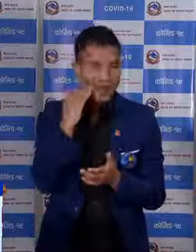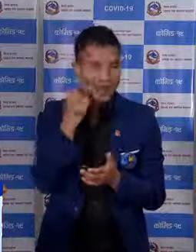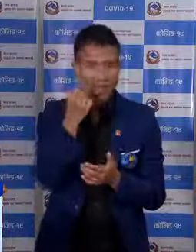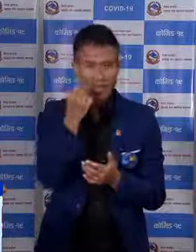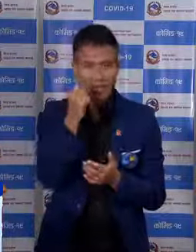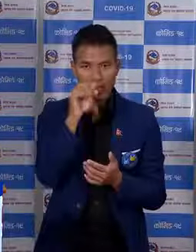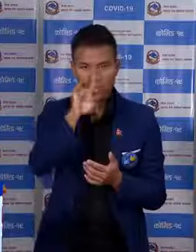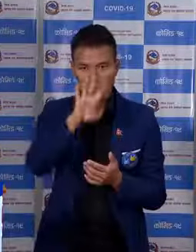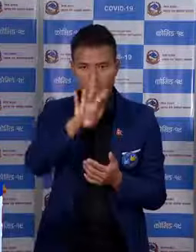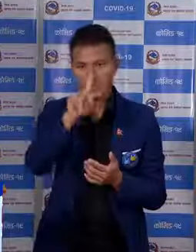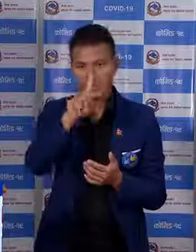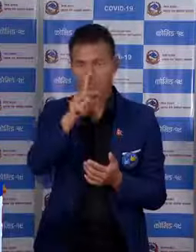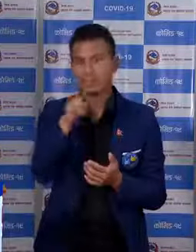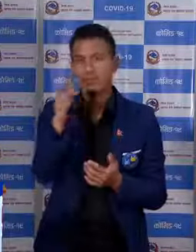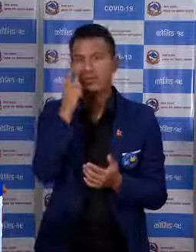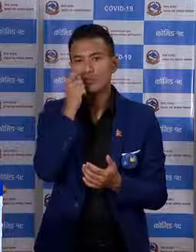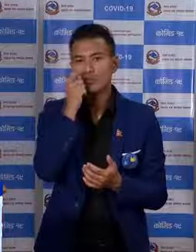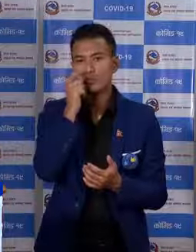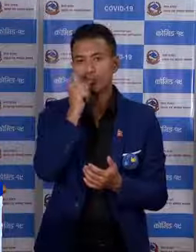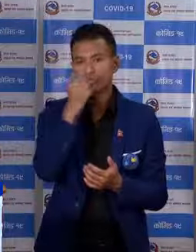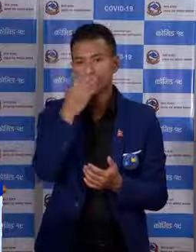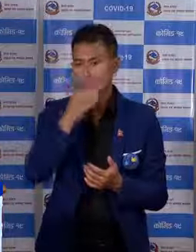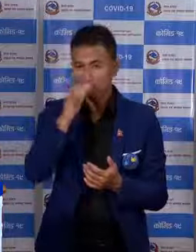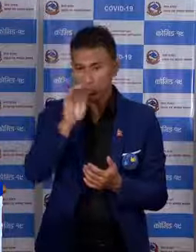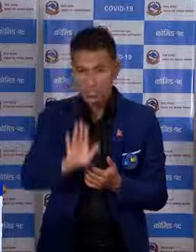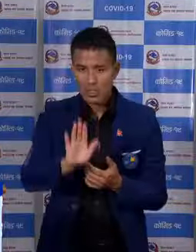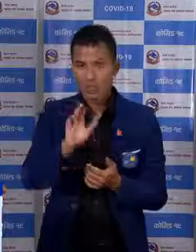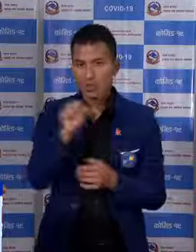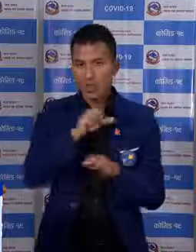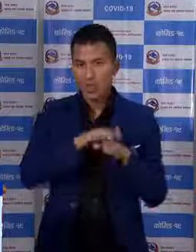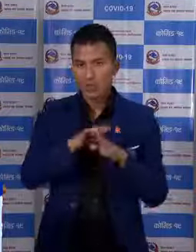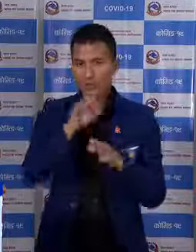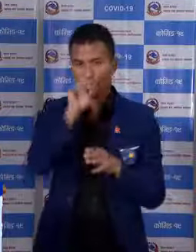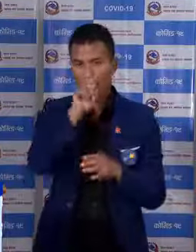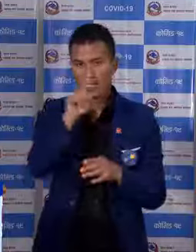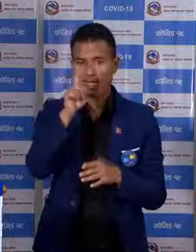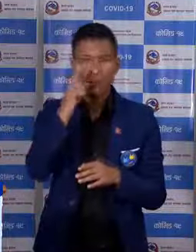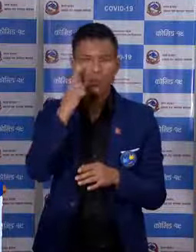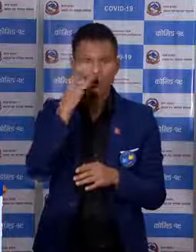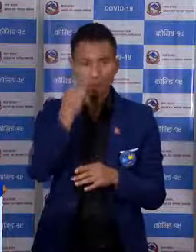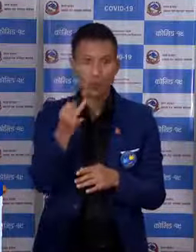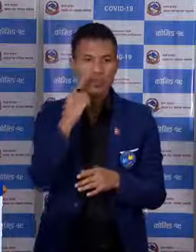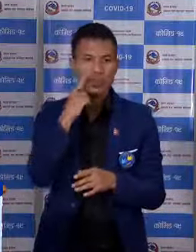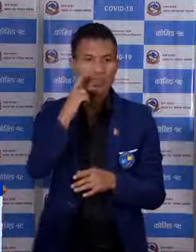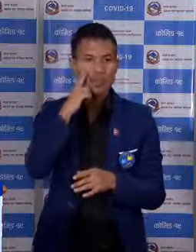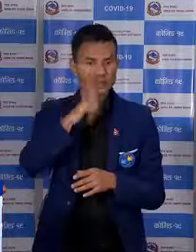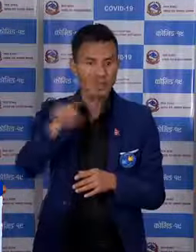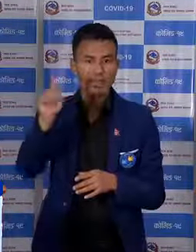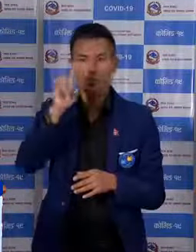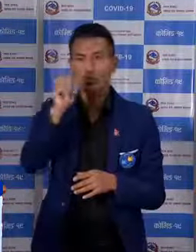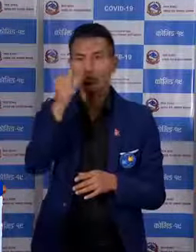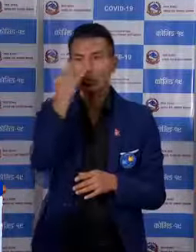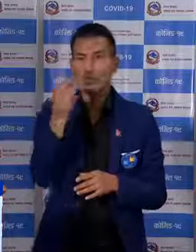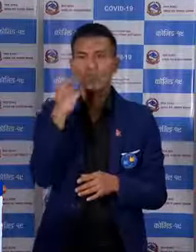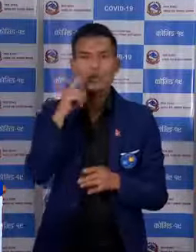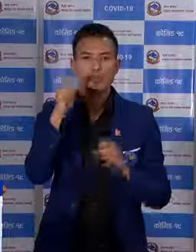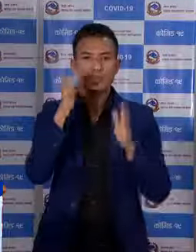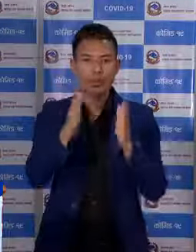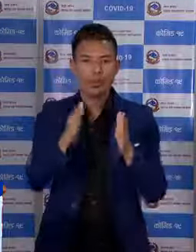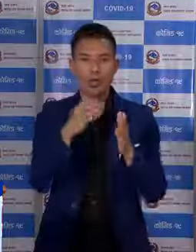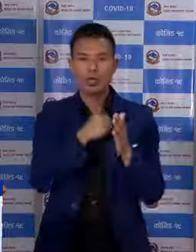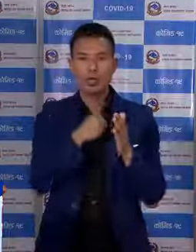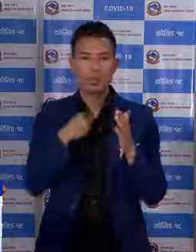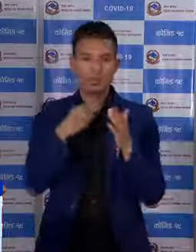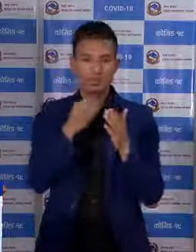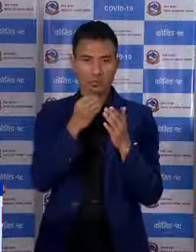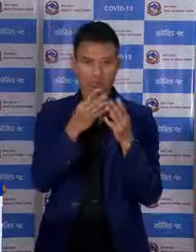रह iteration जाना पुरुस रहुनों छा वहारों 11 दीन देखी 14 दीन सम्मको अबदी मा discharge